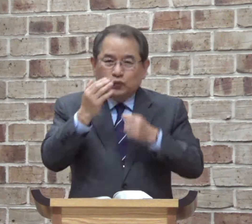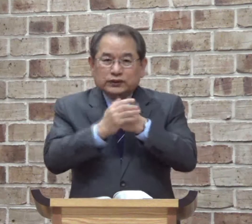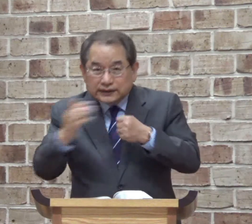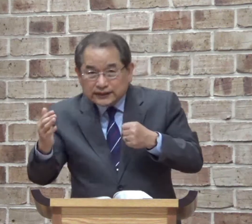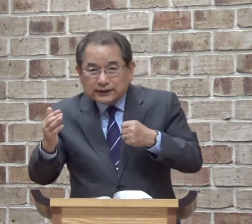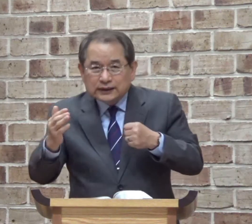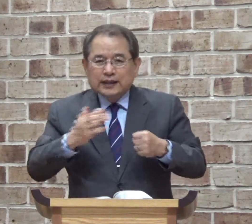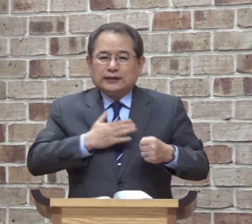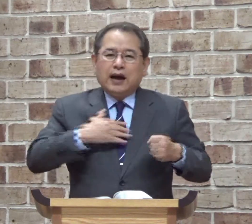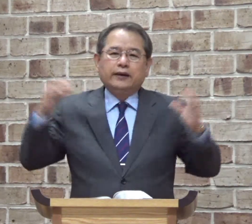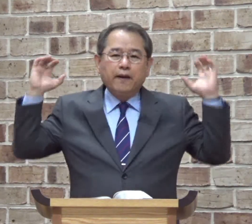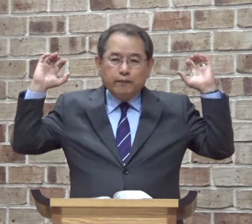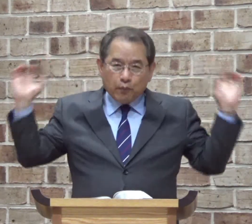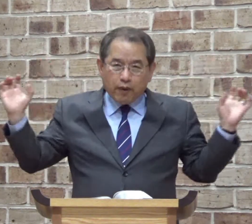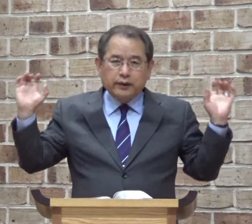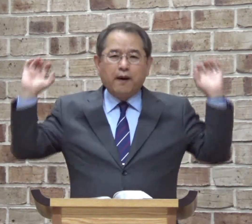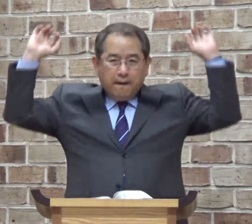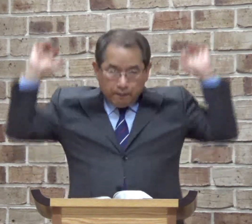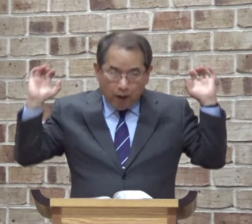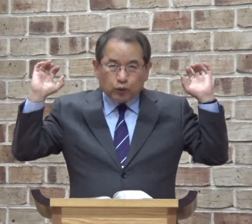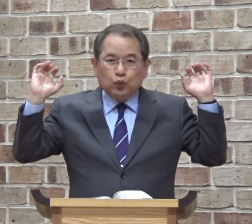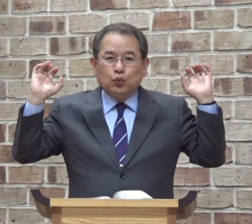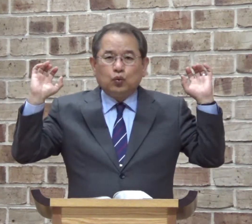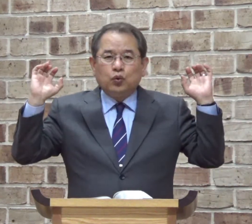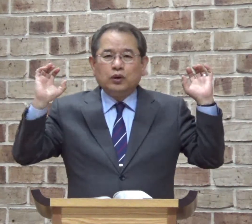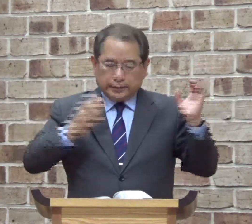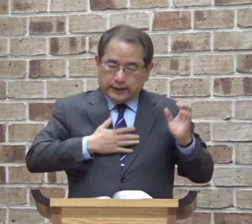그리하면 너희 마음이 쉼을 얻으리니. 아멘.